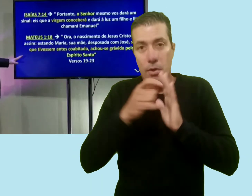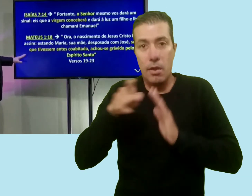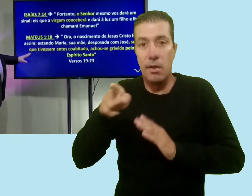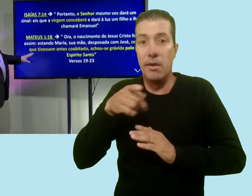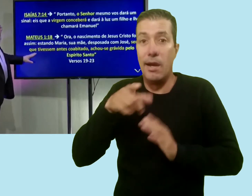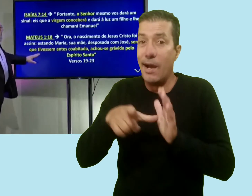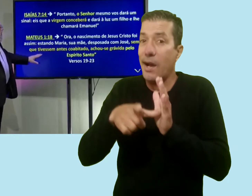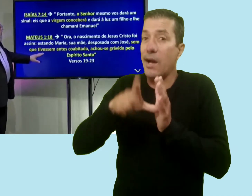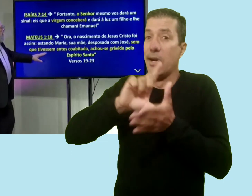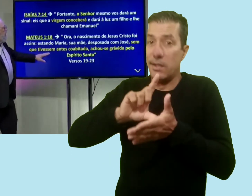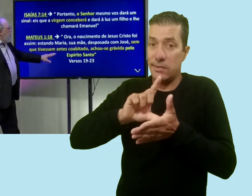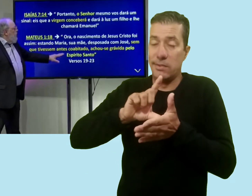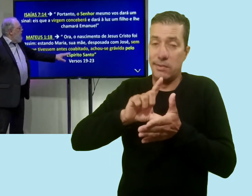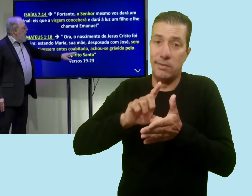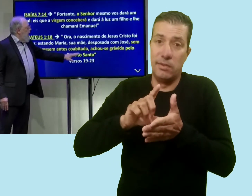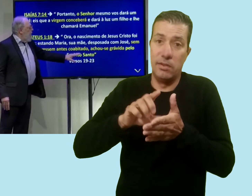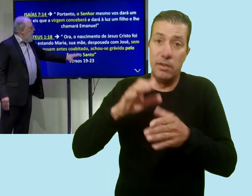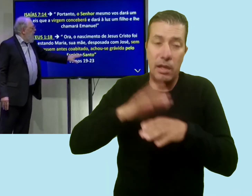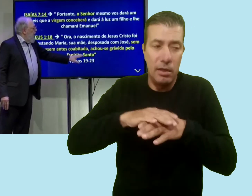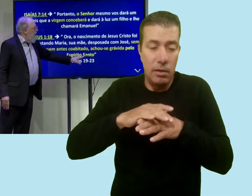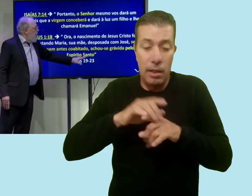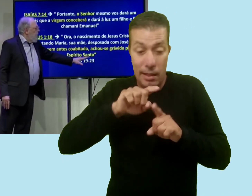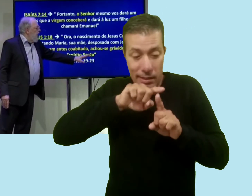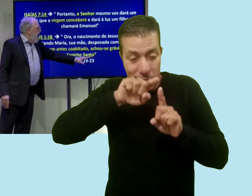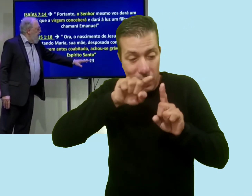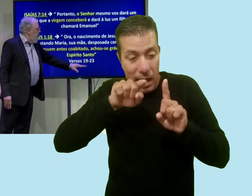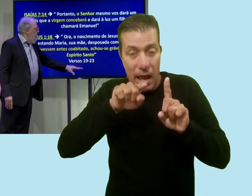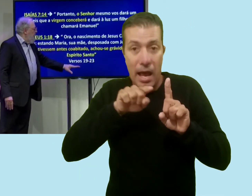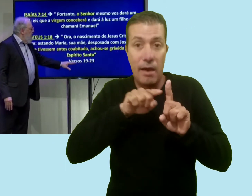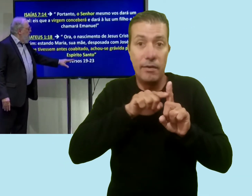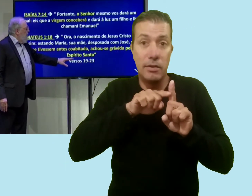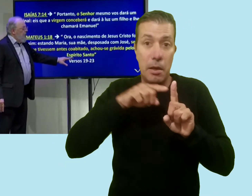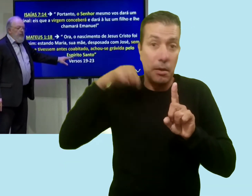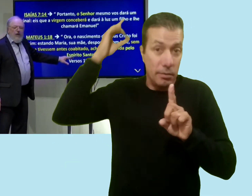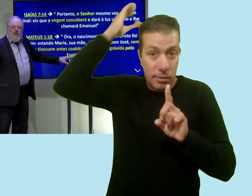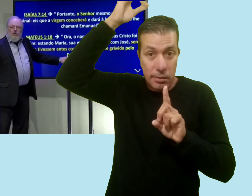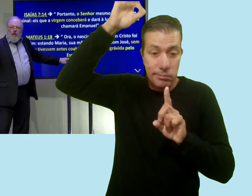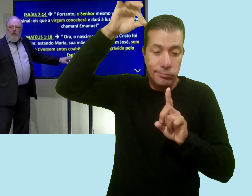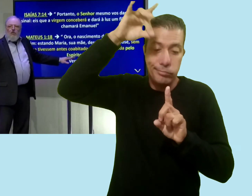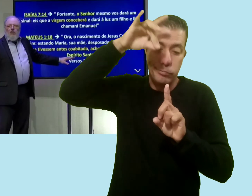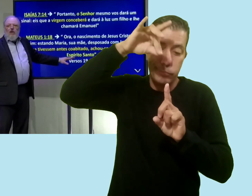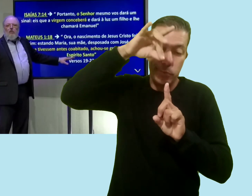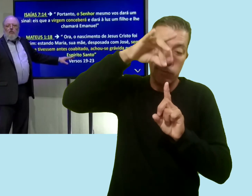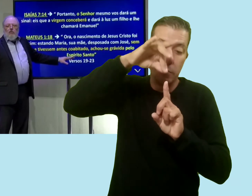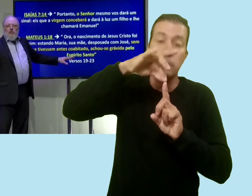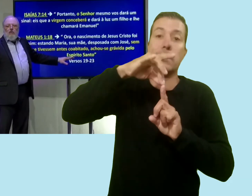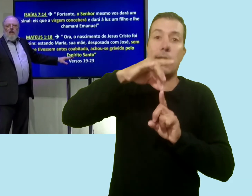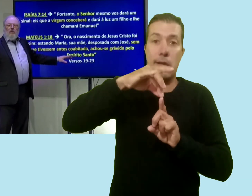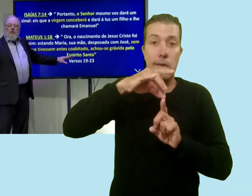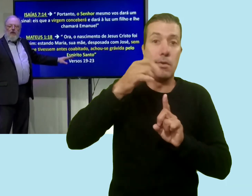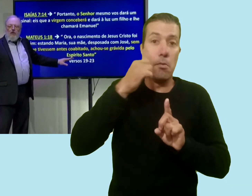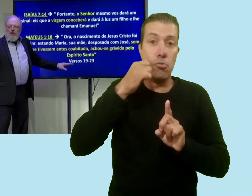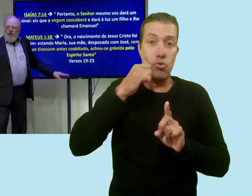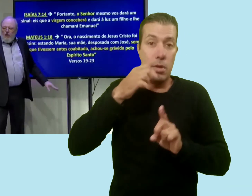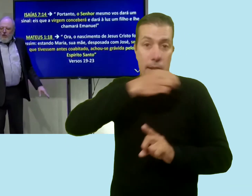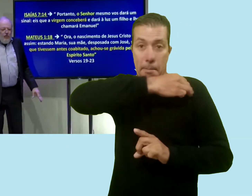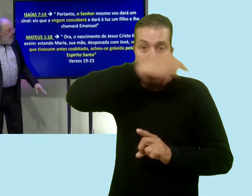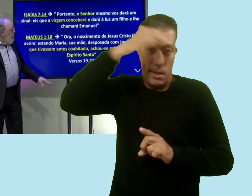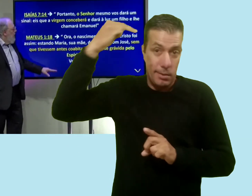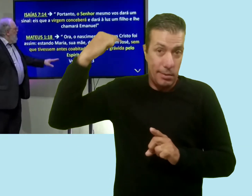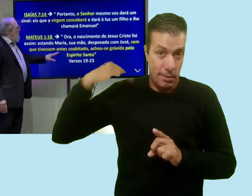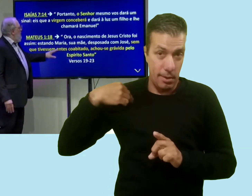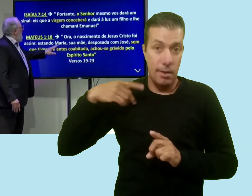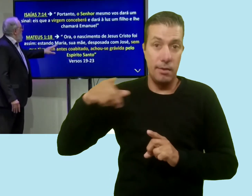casar, sem que tivessem antes coabitado, achou-se grávida pelo Espírito Santo, que é o Espírito de